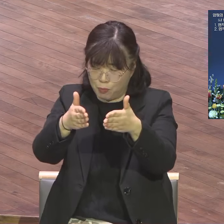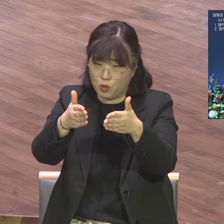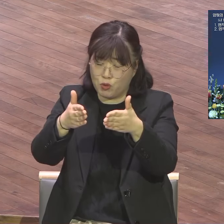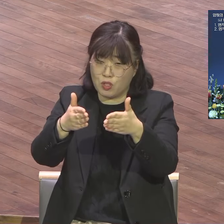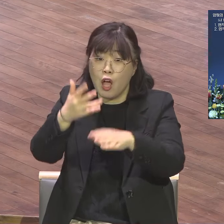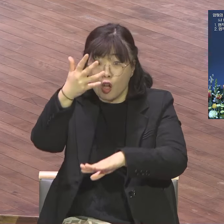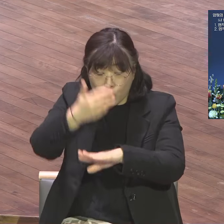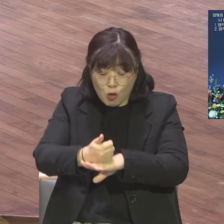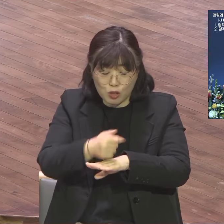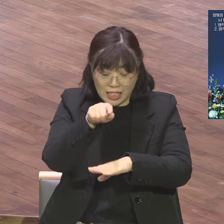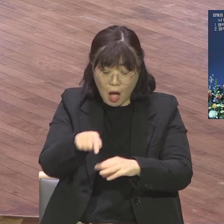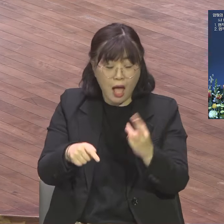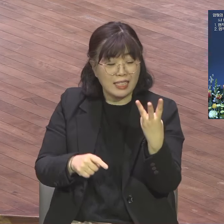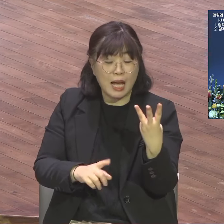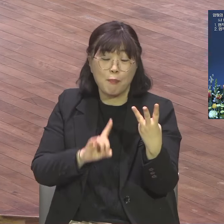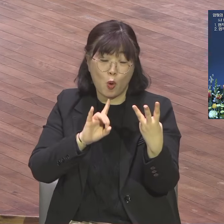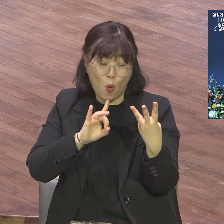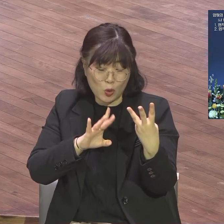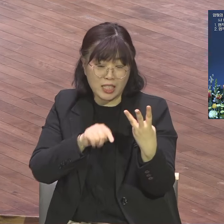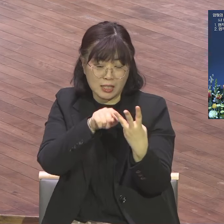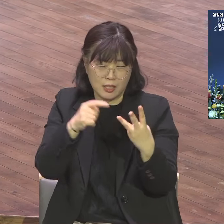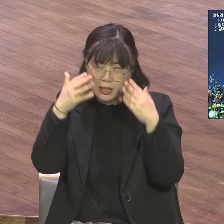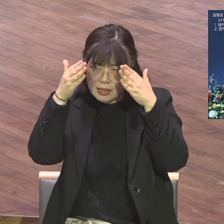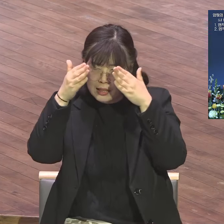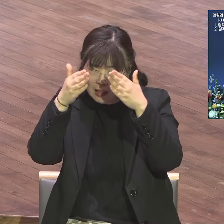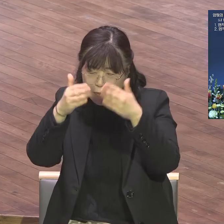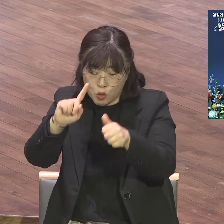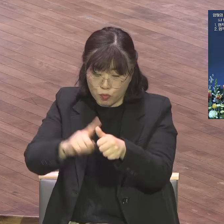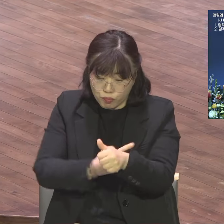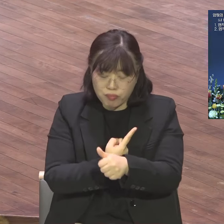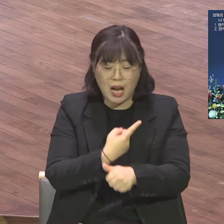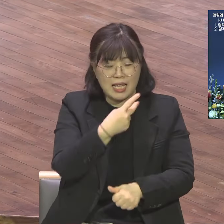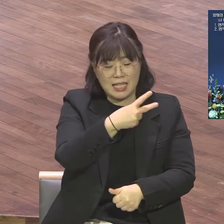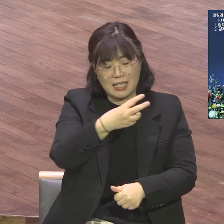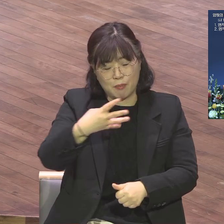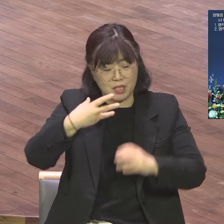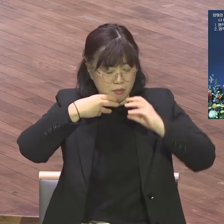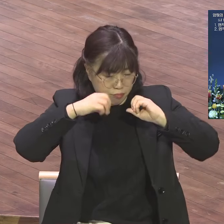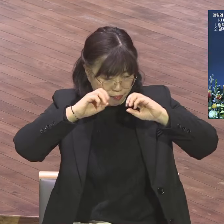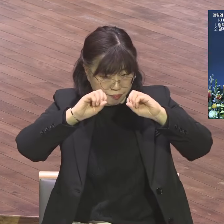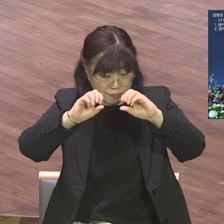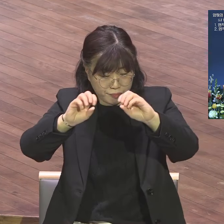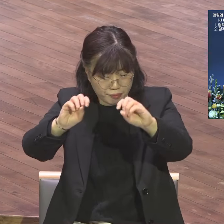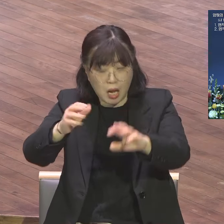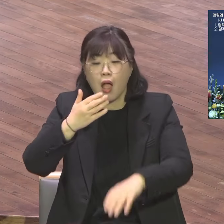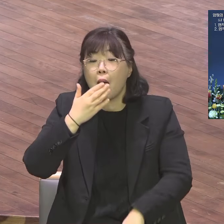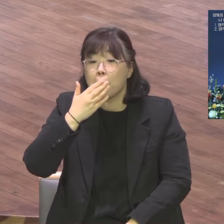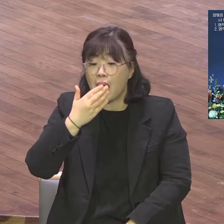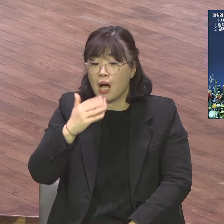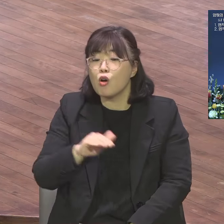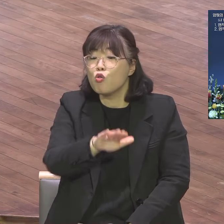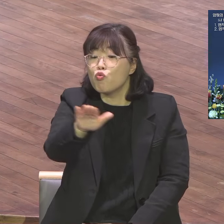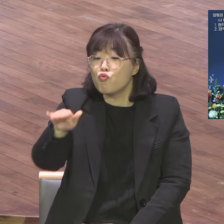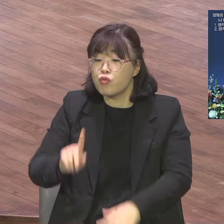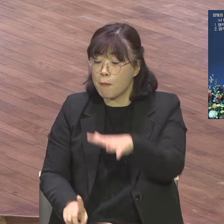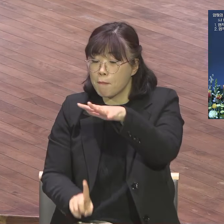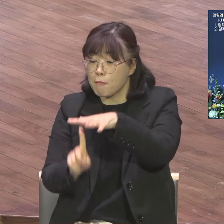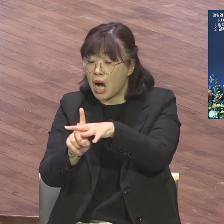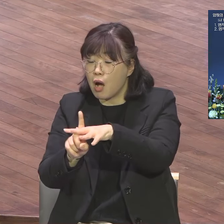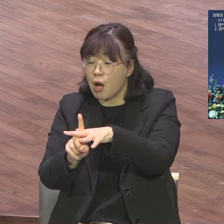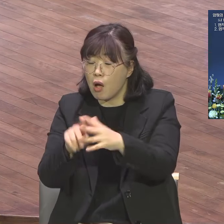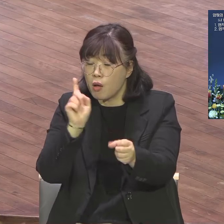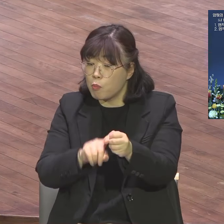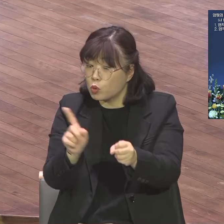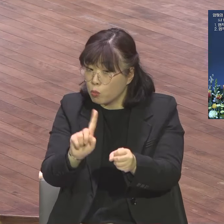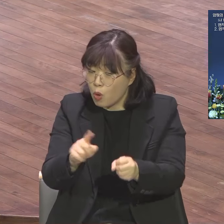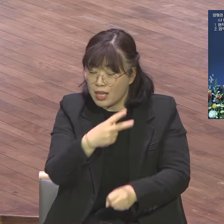우리가 후대에게 237 나라 5천 종족 살릴 만큼 영적 서밋으로 설 수 있도록, 영적 서밋으로 설